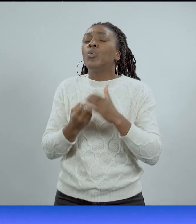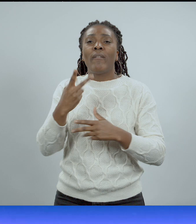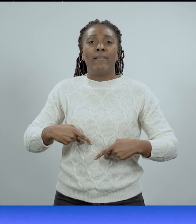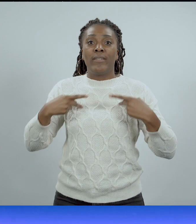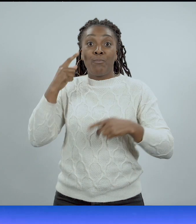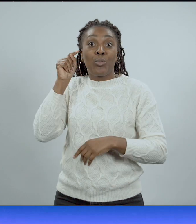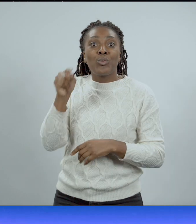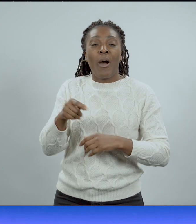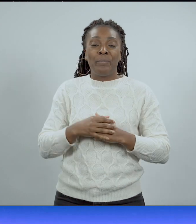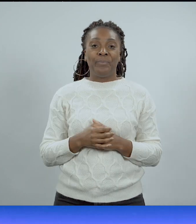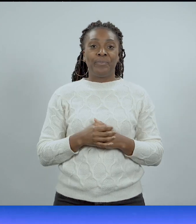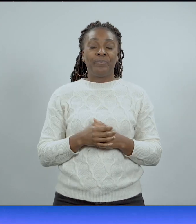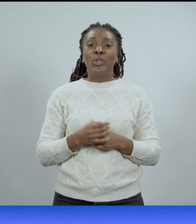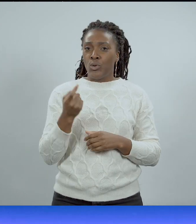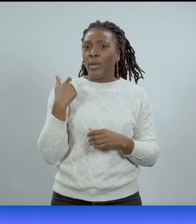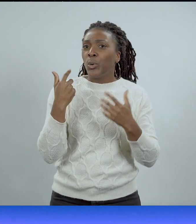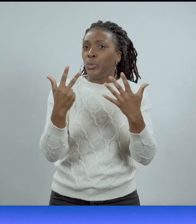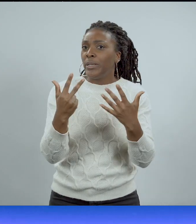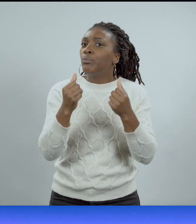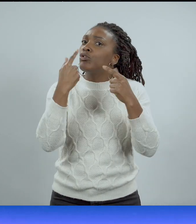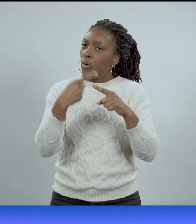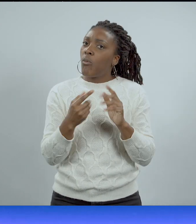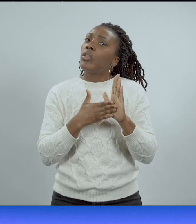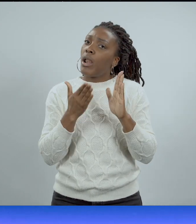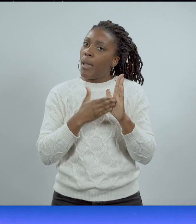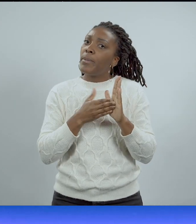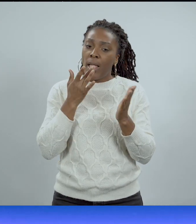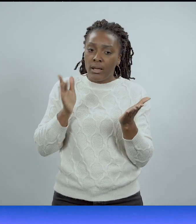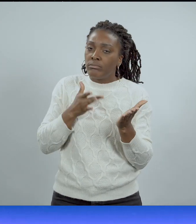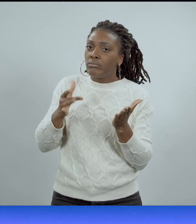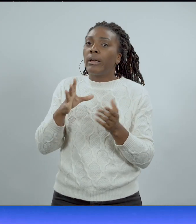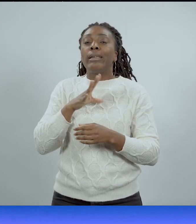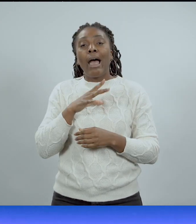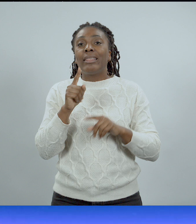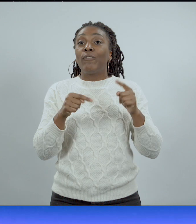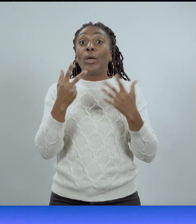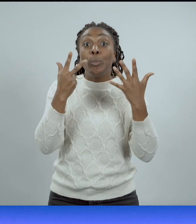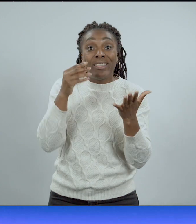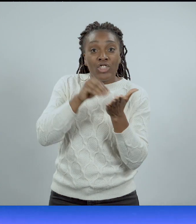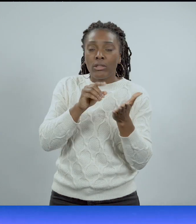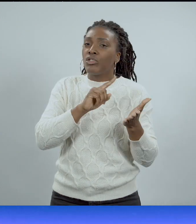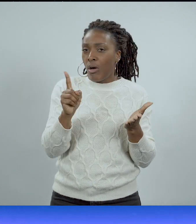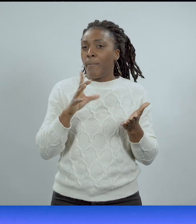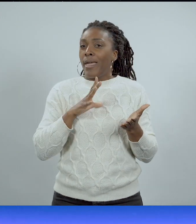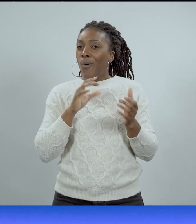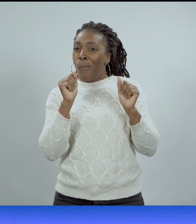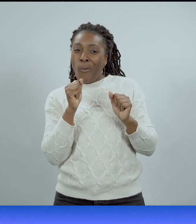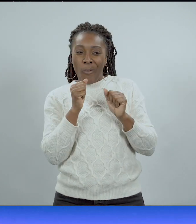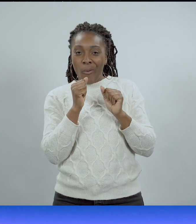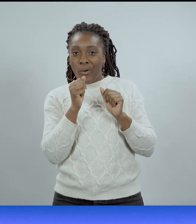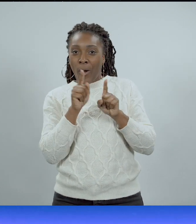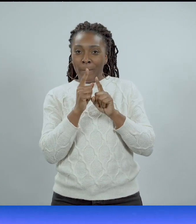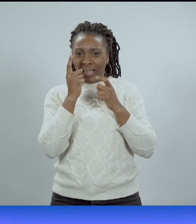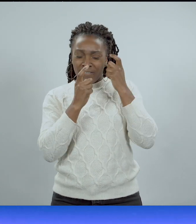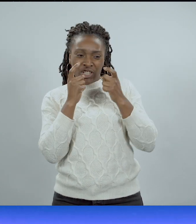nouveau commencement. Alors nous voyons le chiffre 8 à plusieurs endroits dans la parole de Dieu. Des fois, il n'est pas forcément marqué 8,